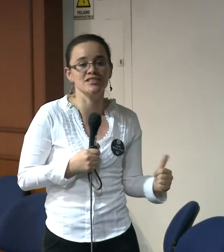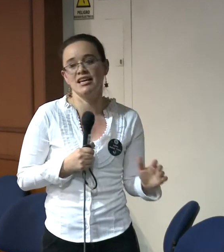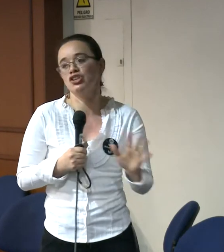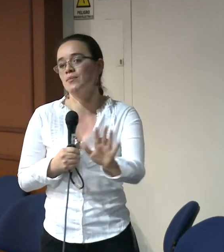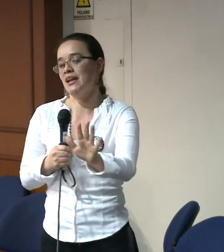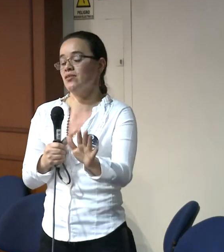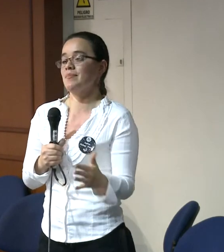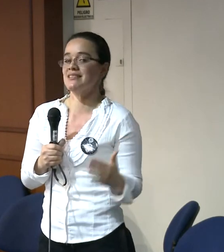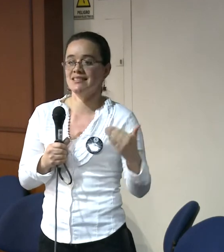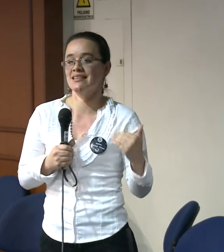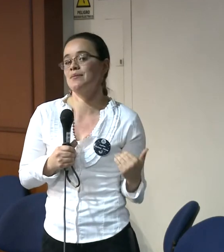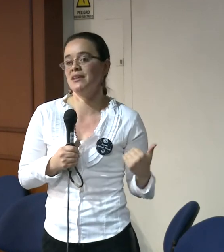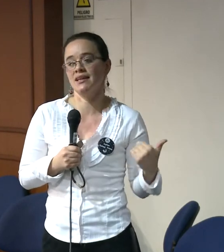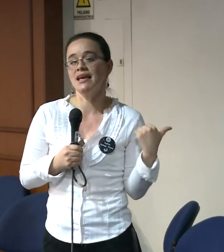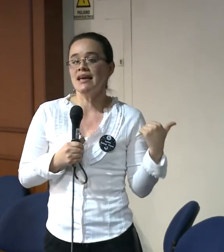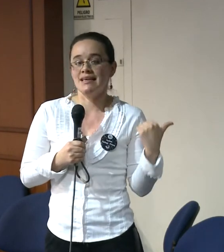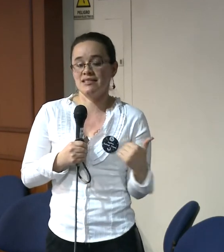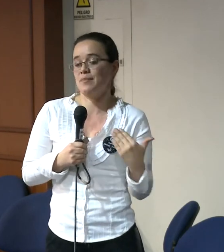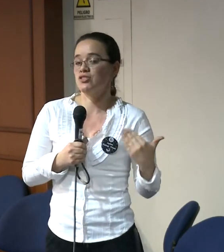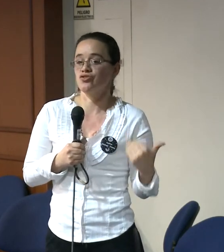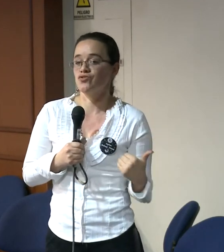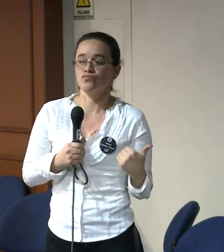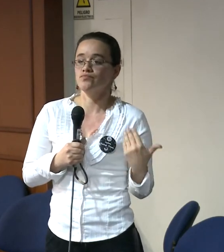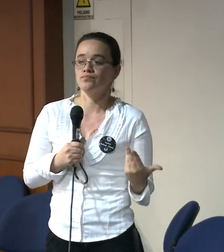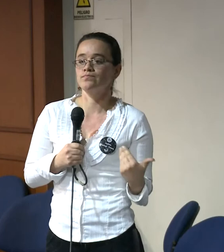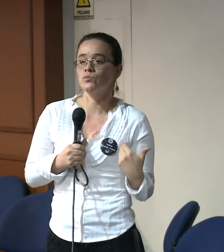entendiera, entonces decían, no.